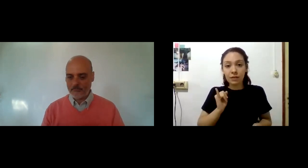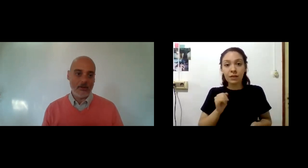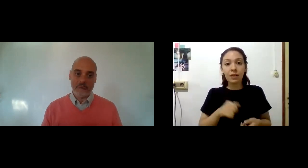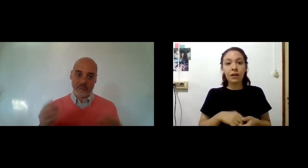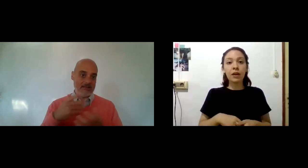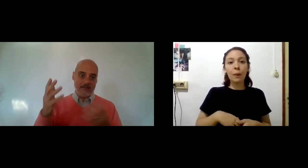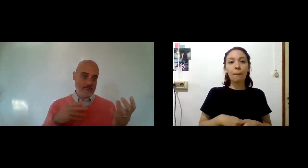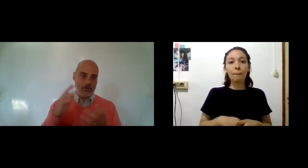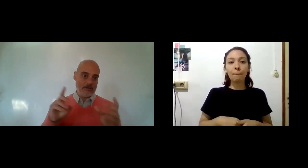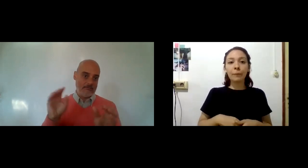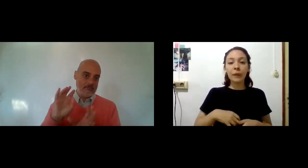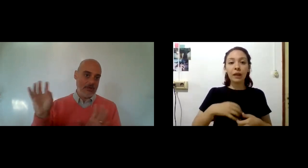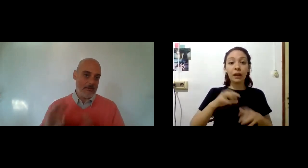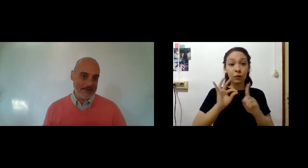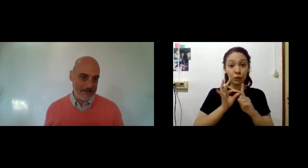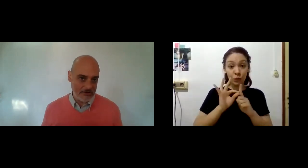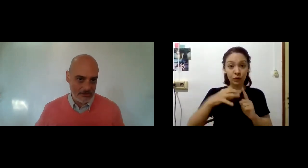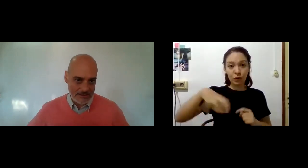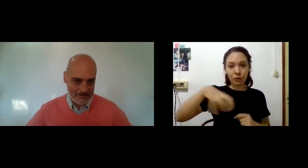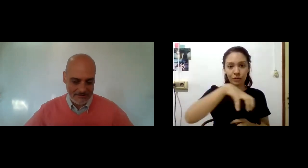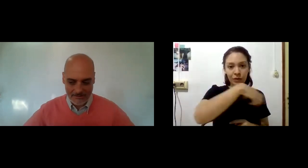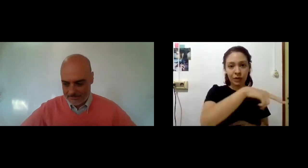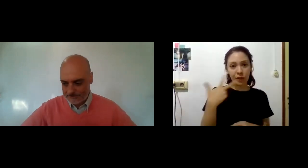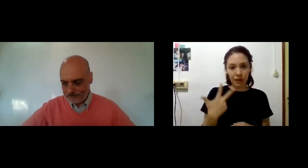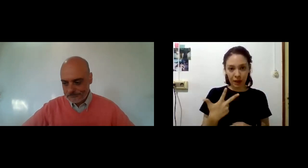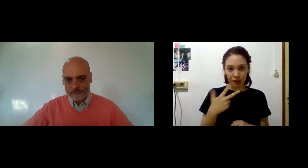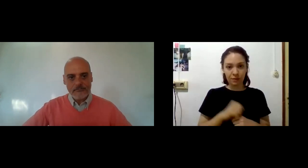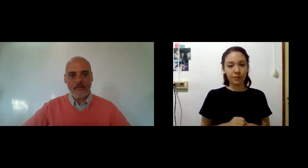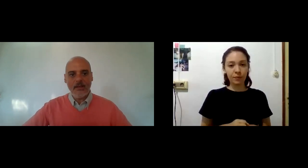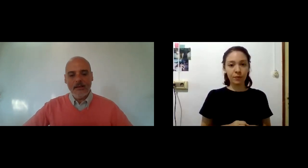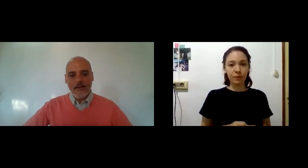Tacuarembó. Bueno, son las mismas materias, ¿no? En las 3 sedes.